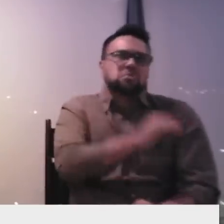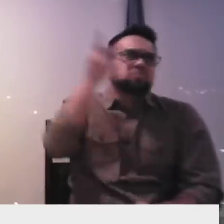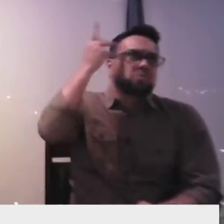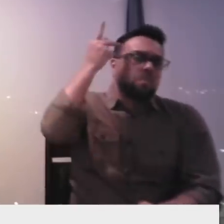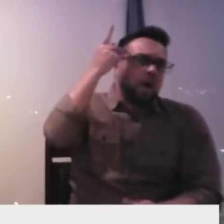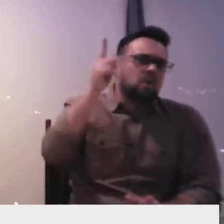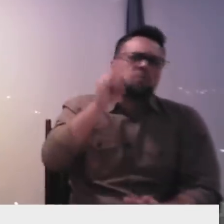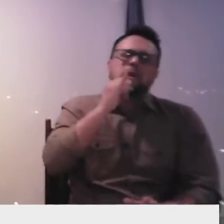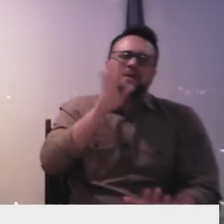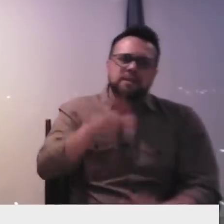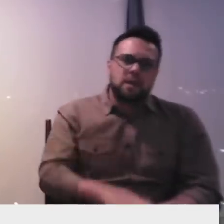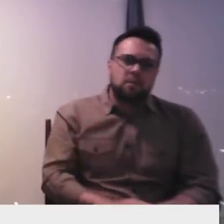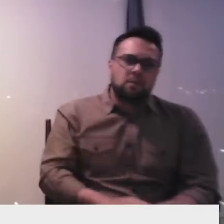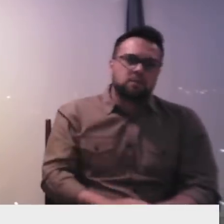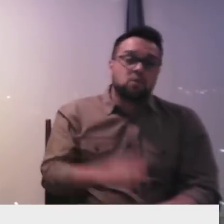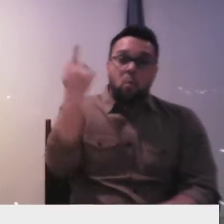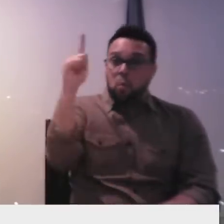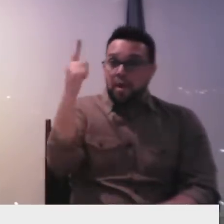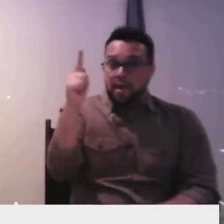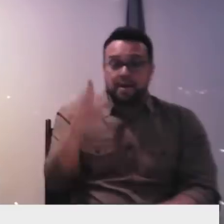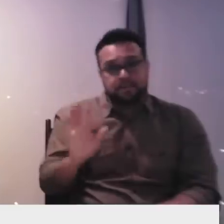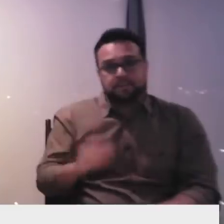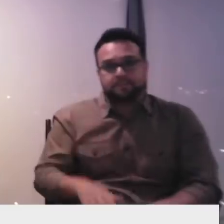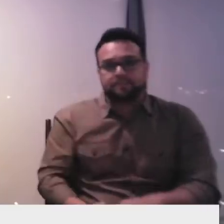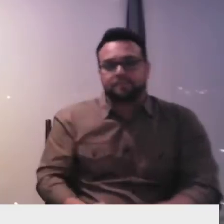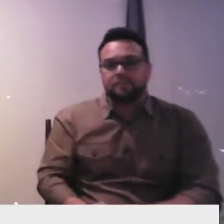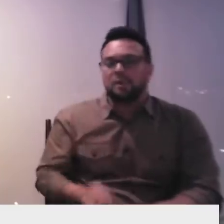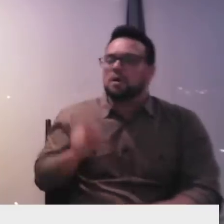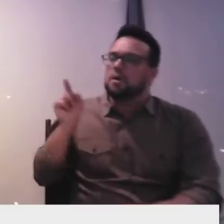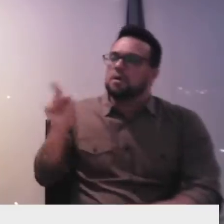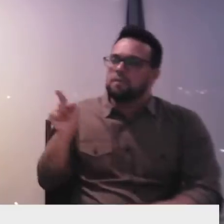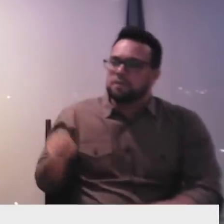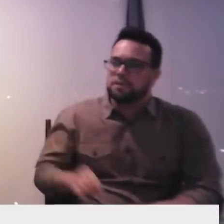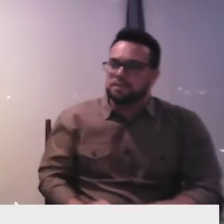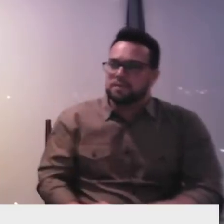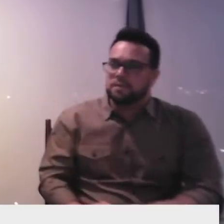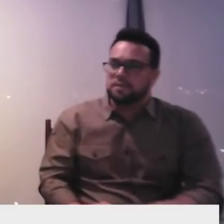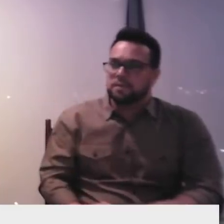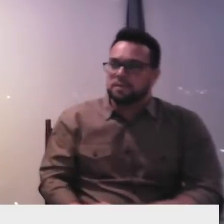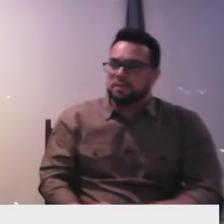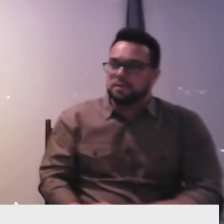Paulo, Goiás, tá? Você